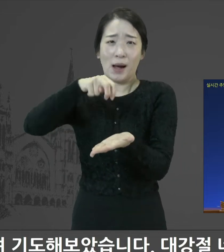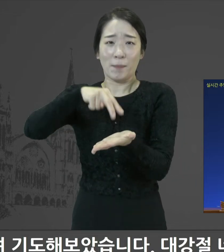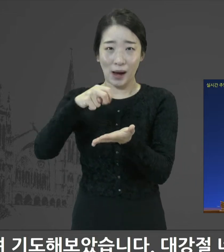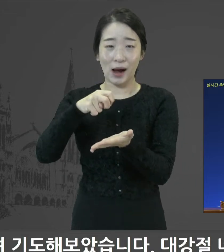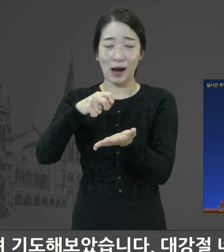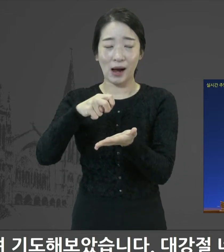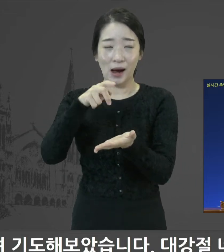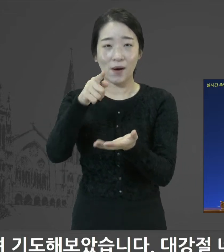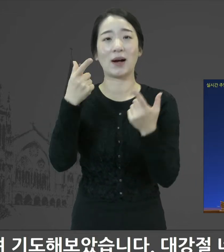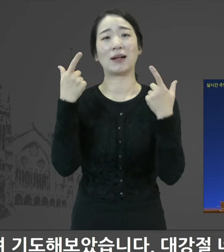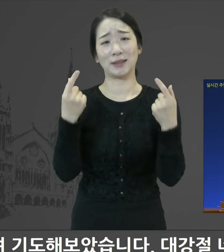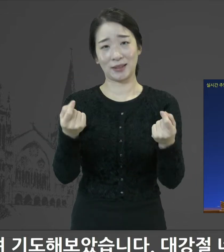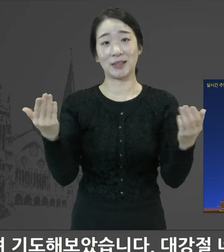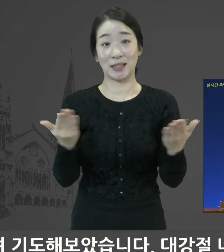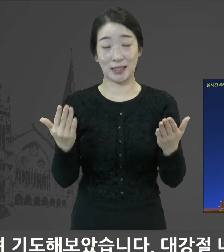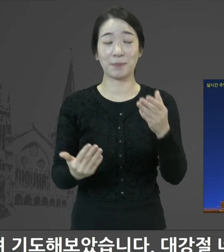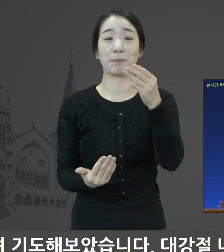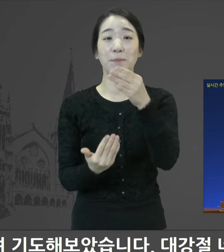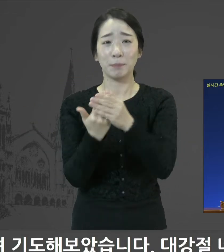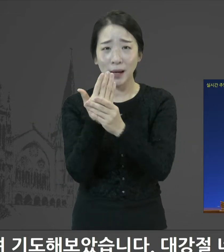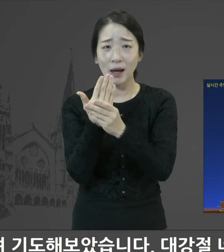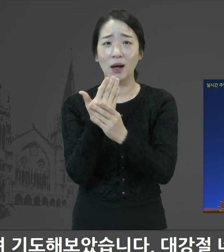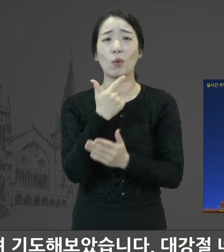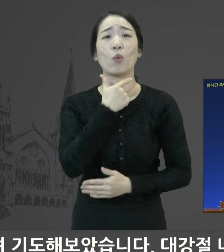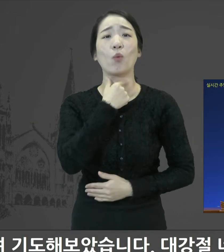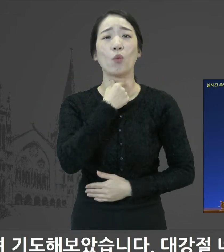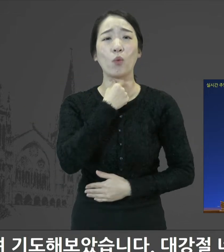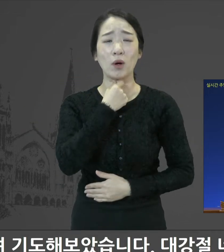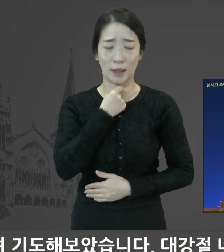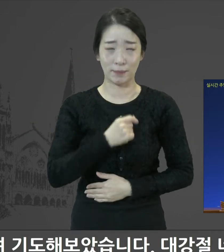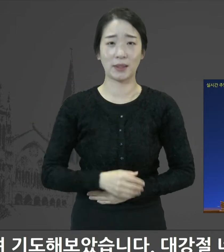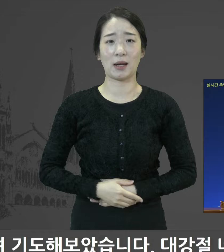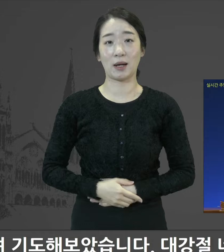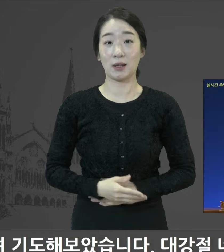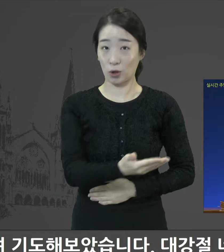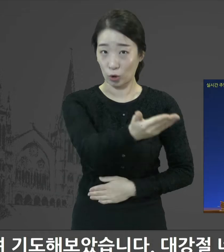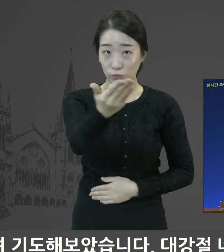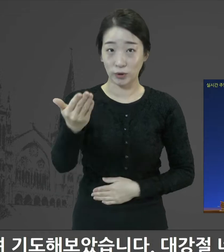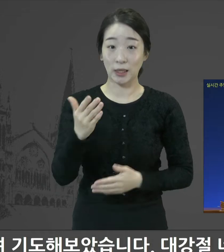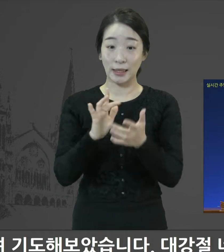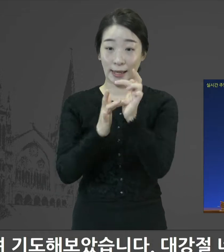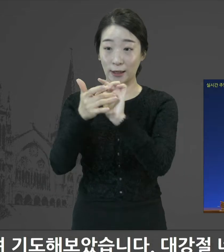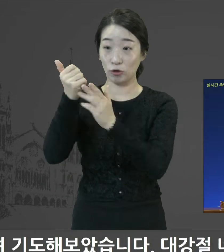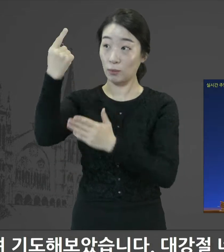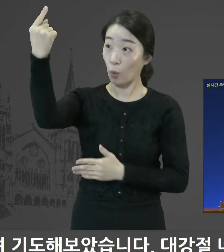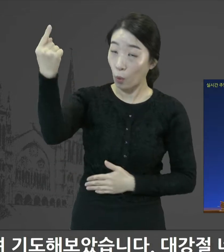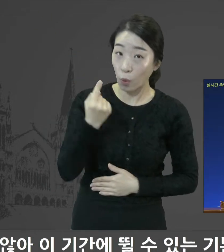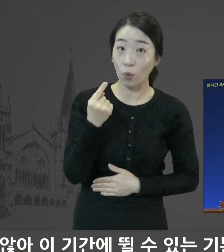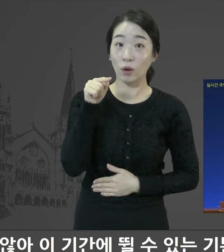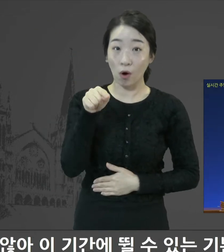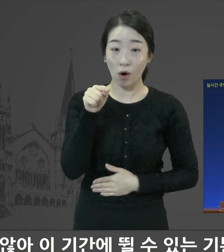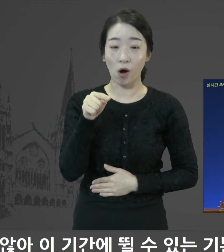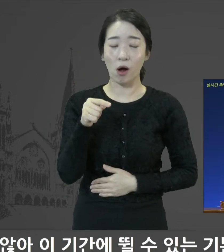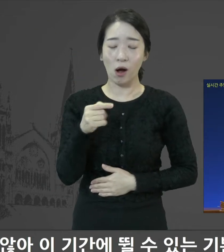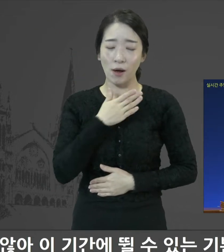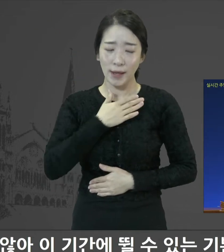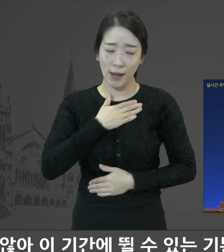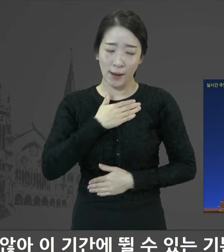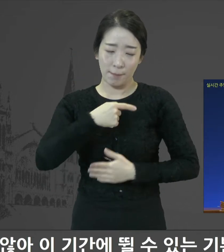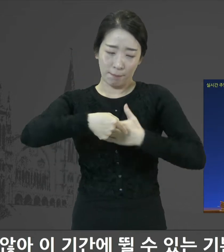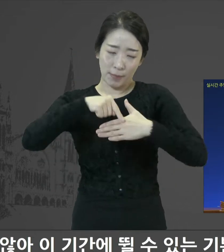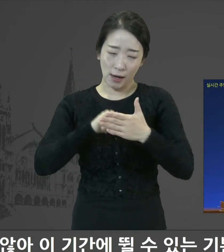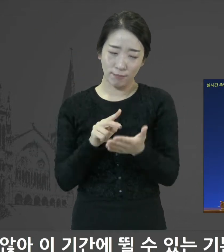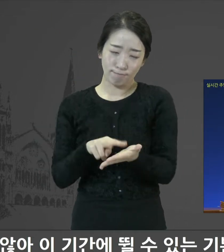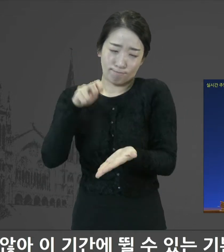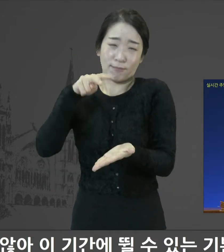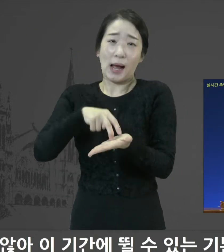있기를 주 안에서 소망해 봤습니다. 예수님의 오심이 그로 인해서 우리의 삶의 변화가 정말 이렇게 껑충껑충 뛸